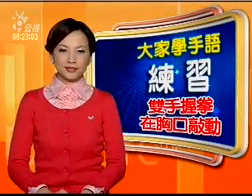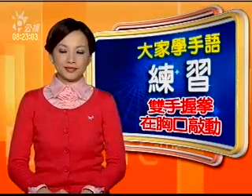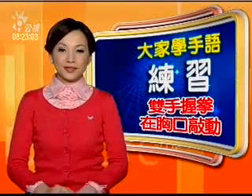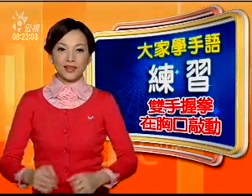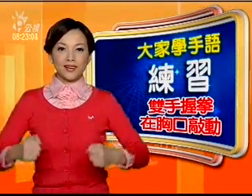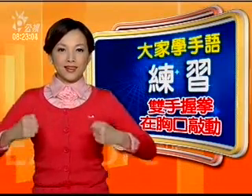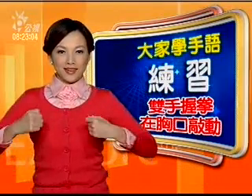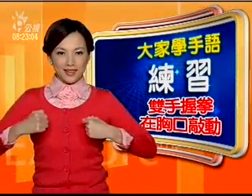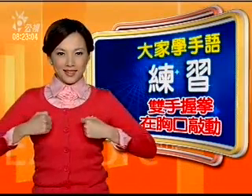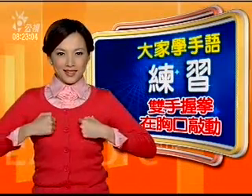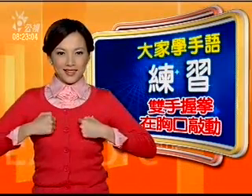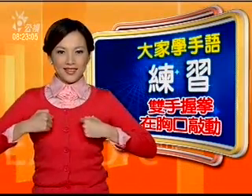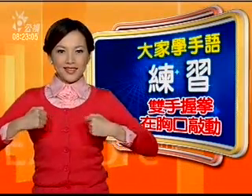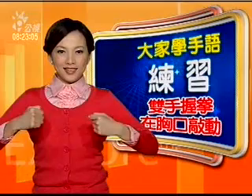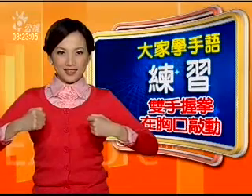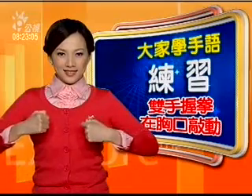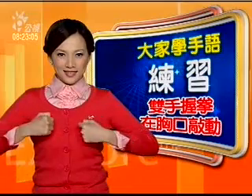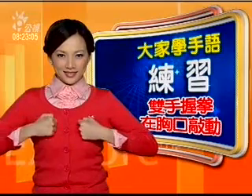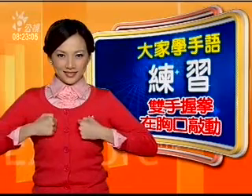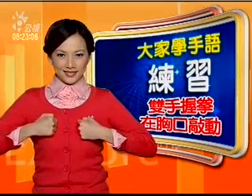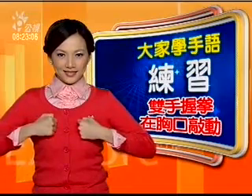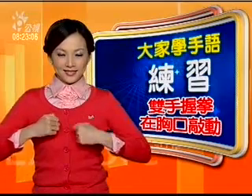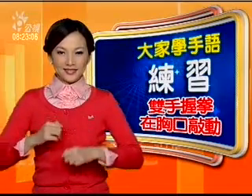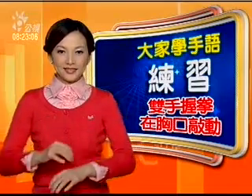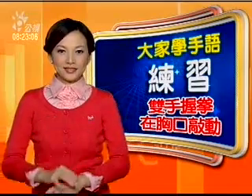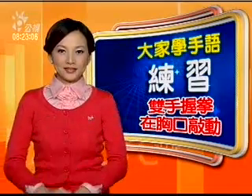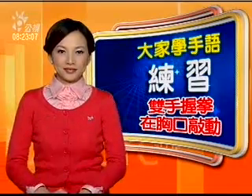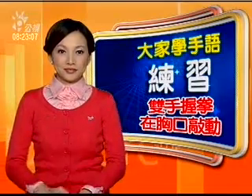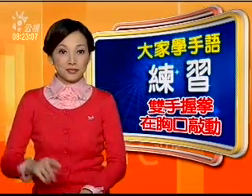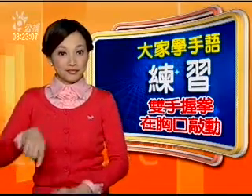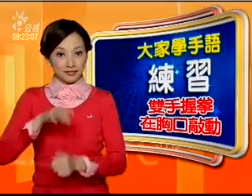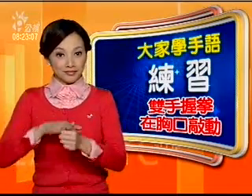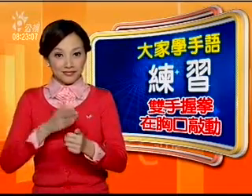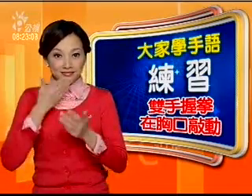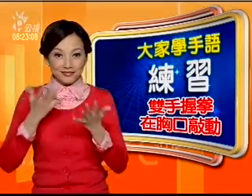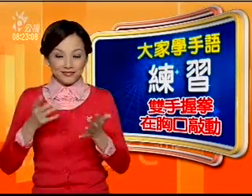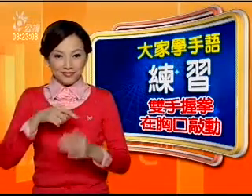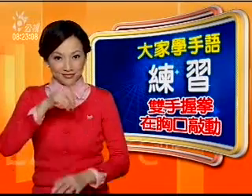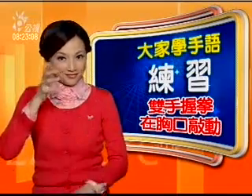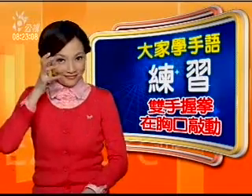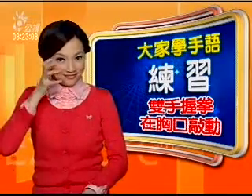了。我们再一次练习，这样您学会了吗？